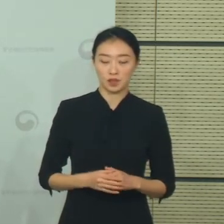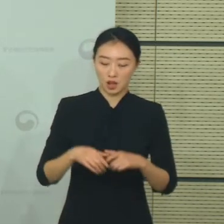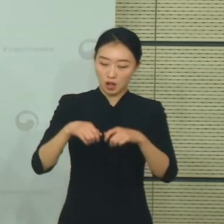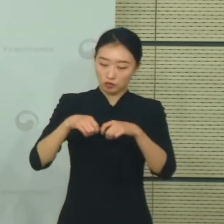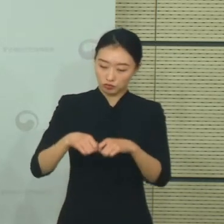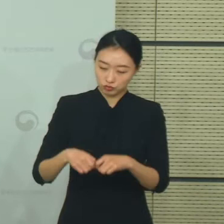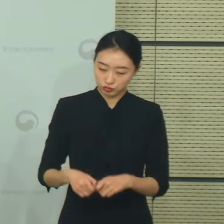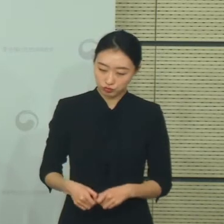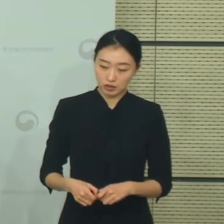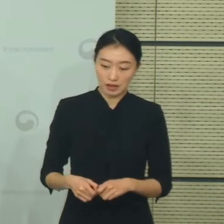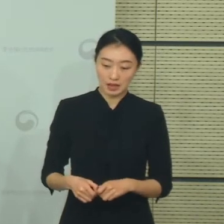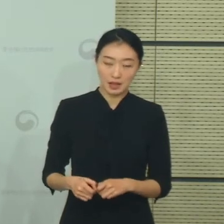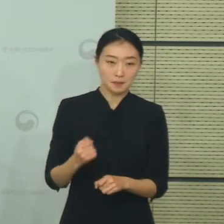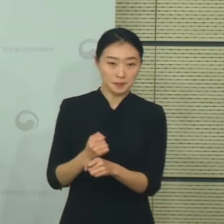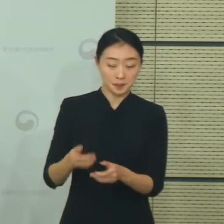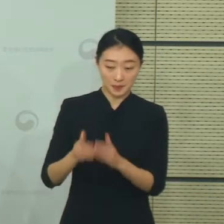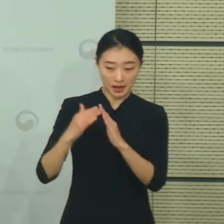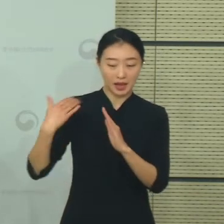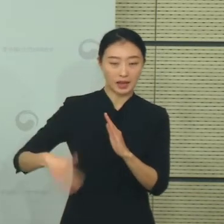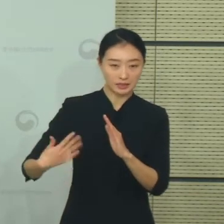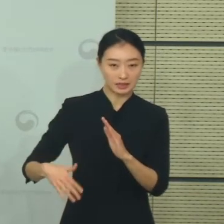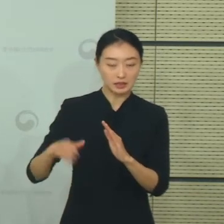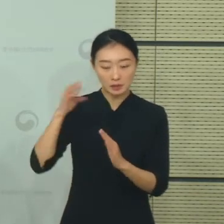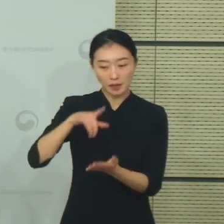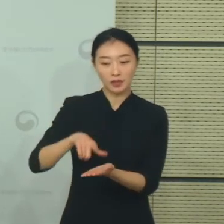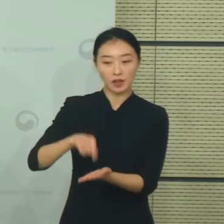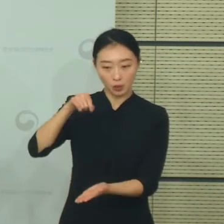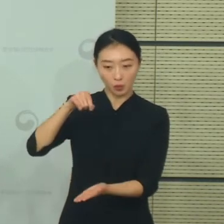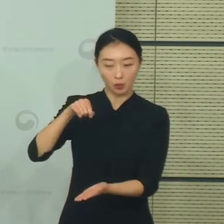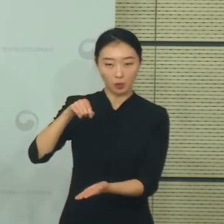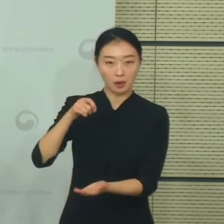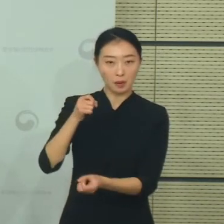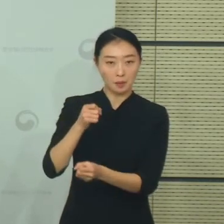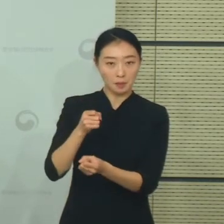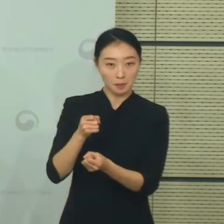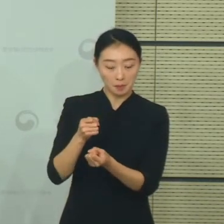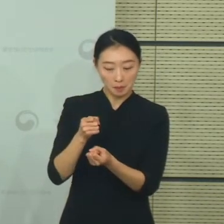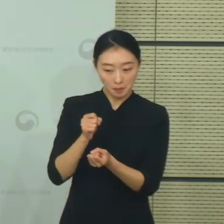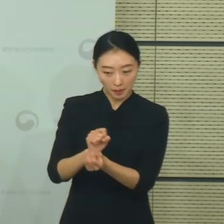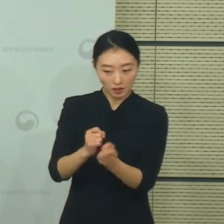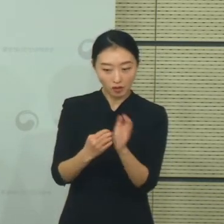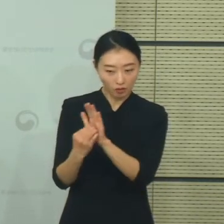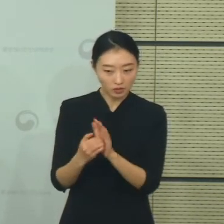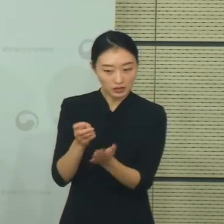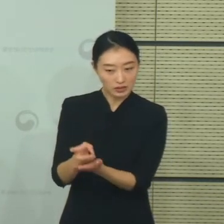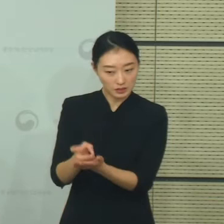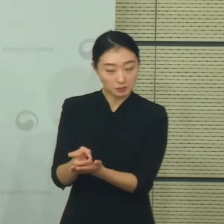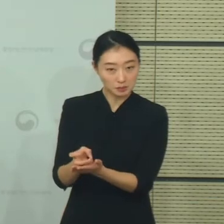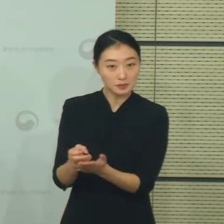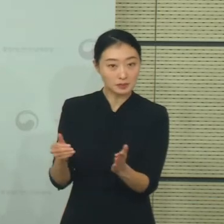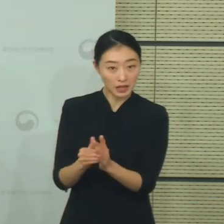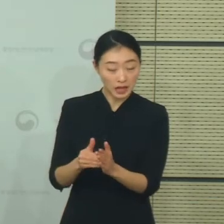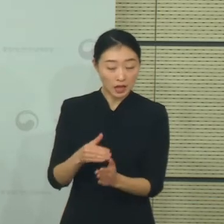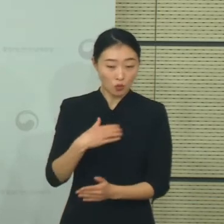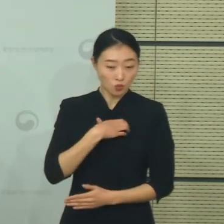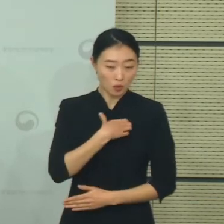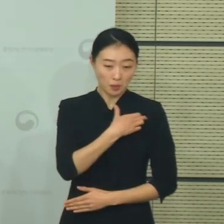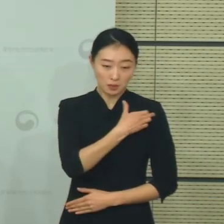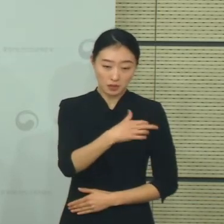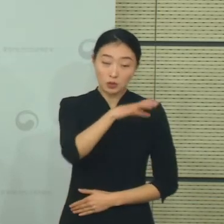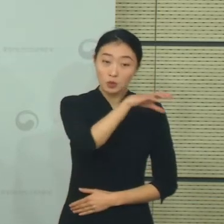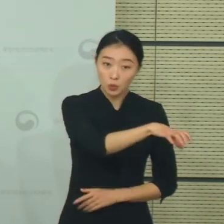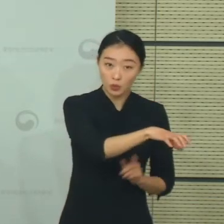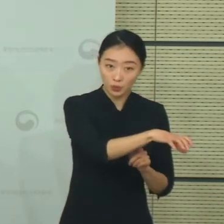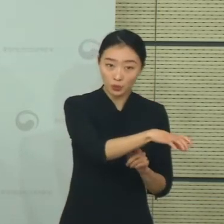구체적이지 않고 개괄적인 어떤 방역 지침을 내려보는 상황입니다. 그래서 특히 고위험 시설을 중심으로 이제